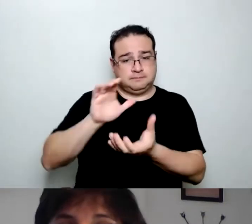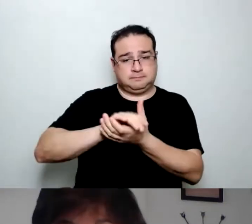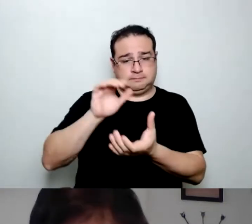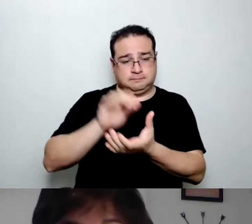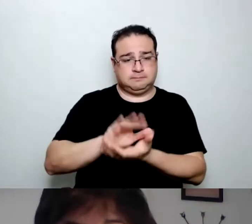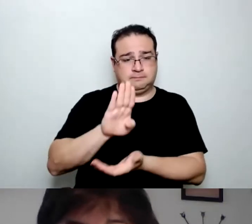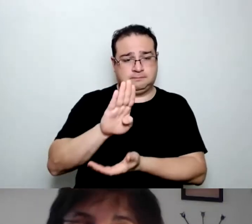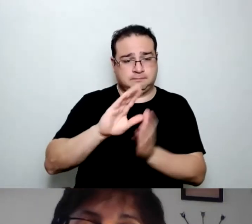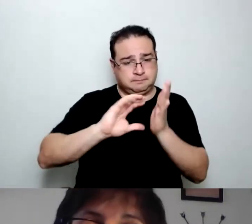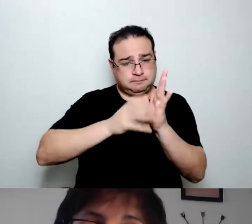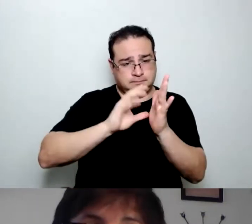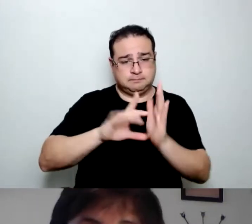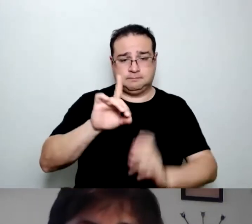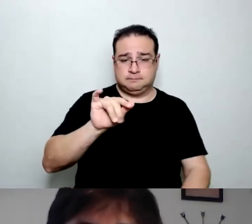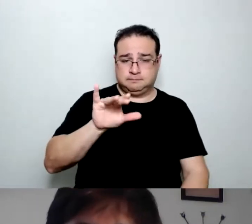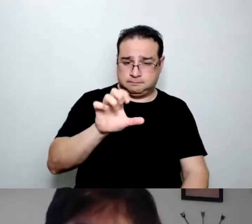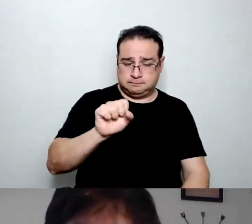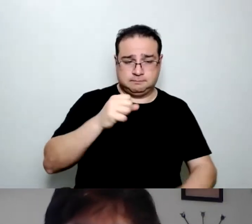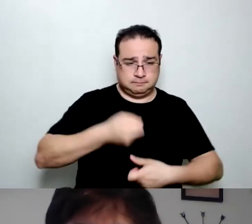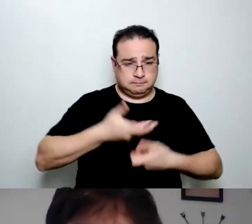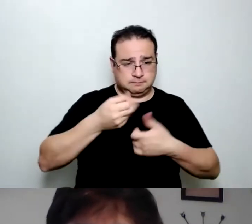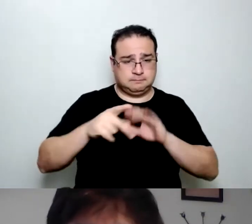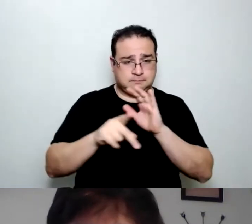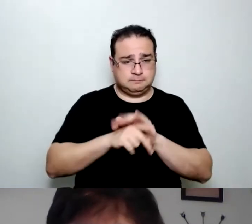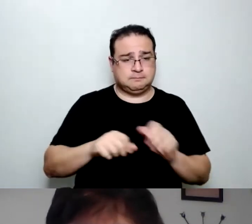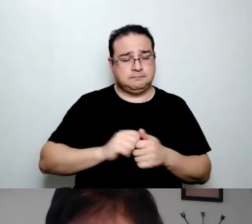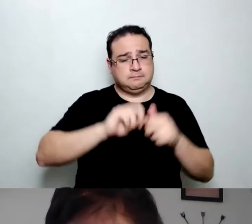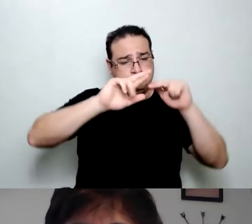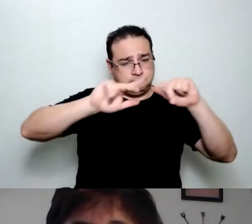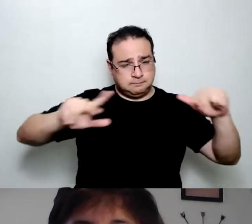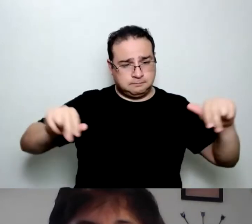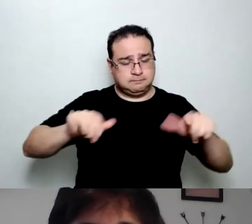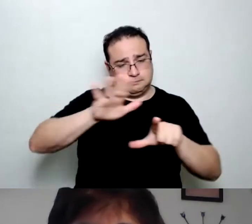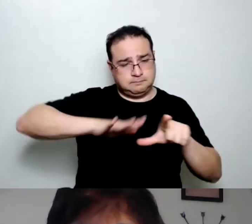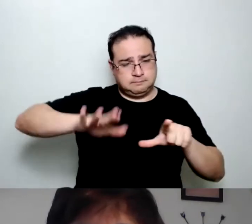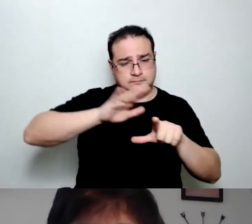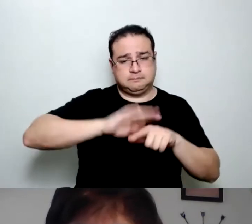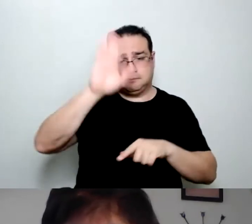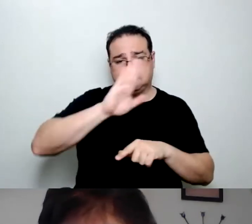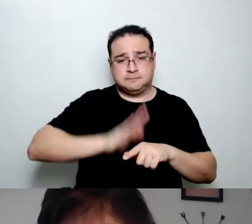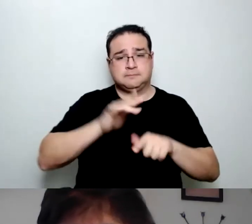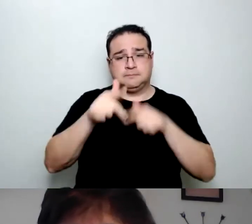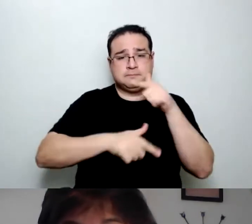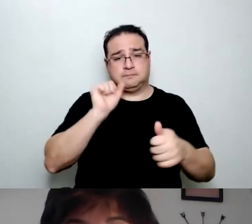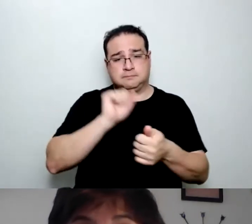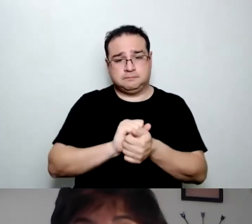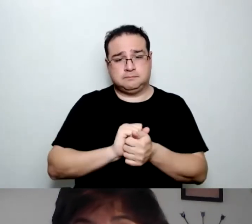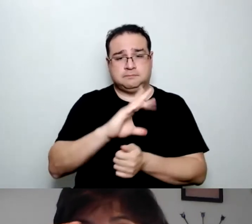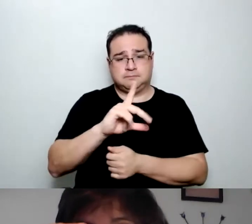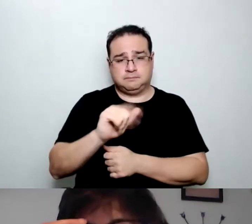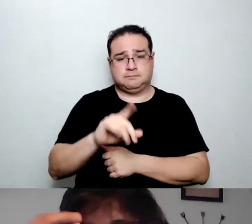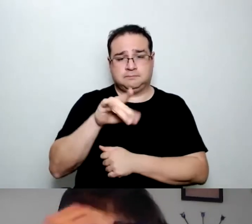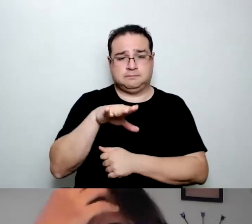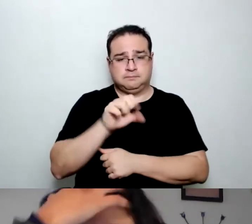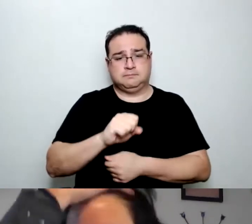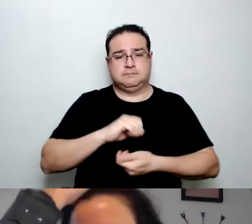sendo feitos pelo projeto da Plataforma da Diversidade Linguística Brasileira. Então, quem trabalhar com coleta de